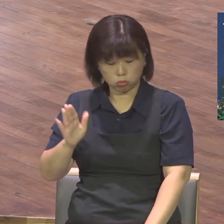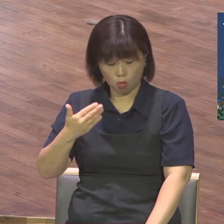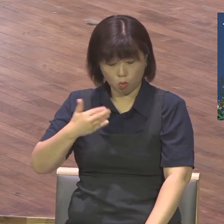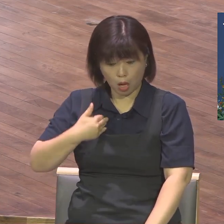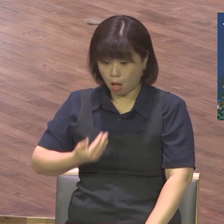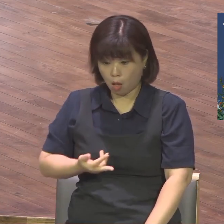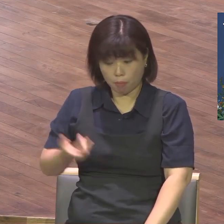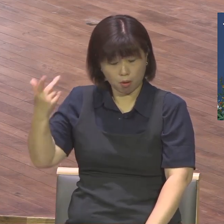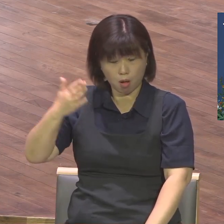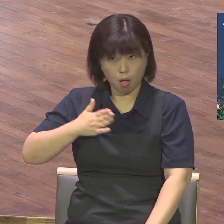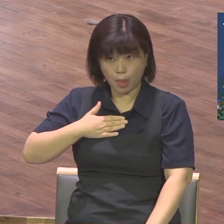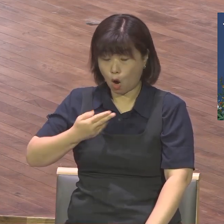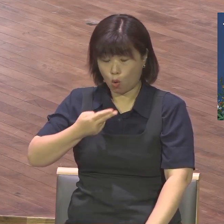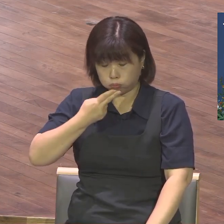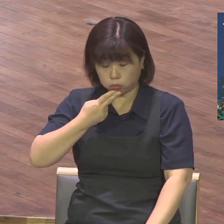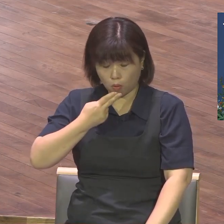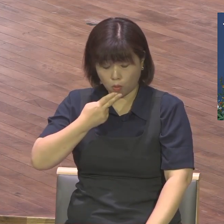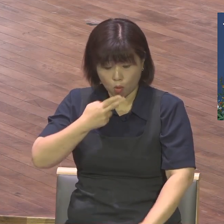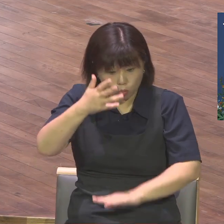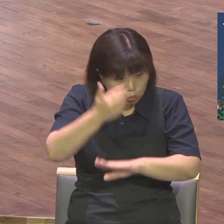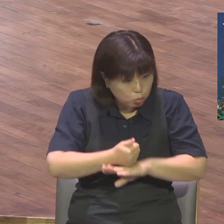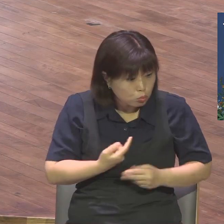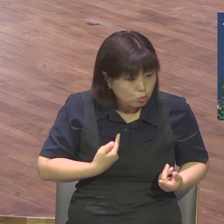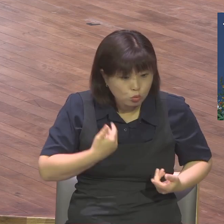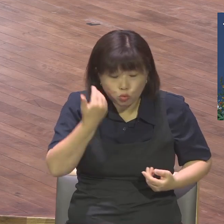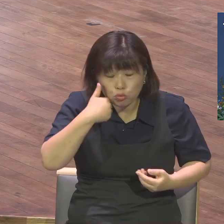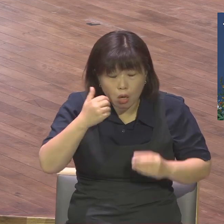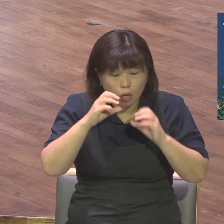나라를 가지고 기도하라고 다 제비 뽑았잖아요.